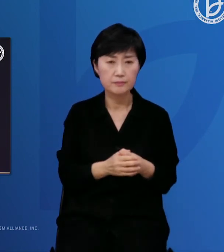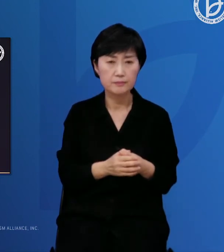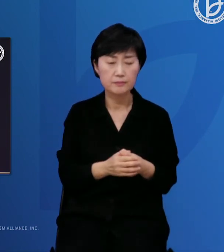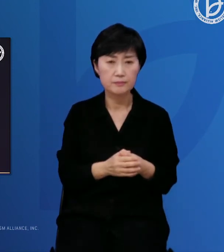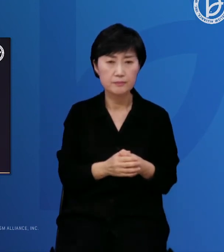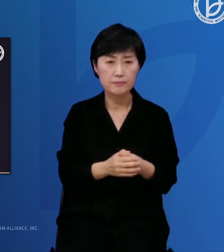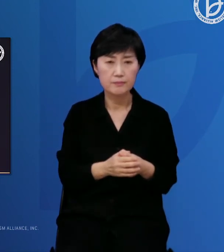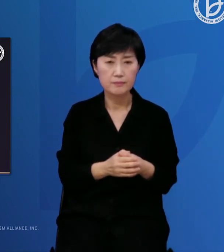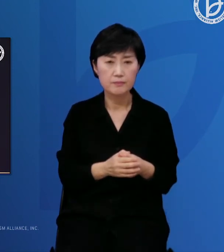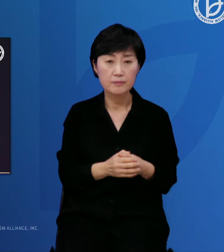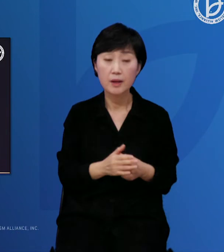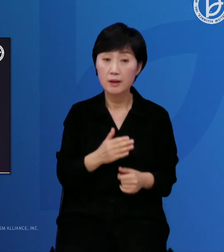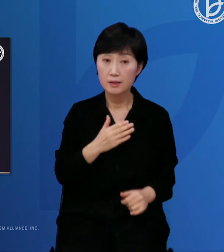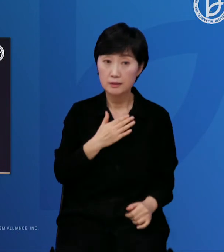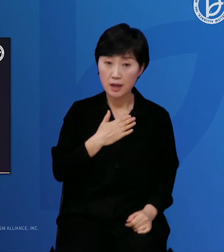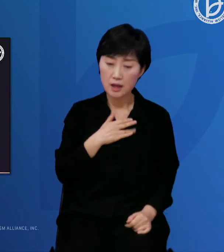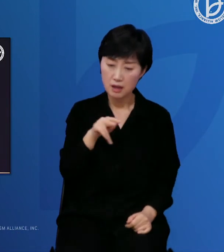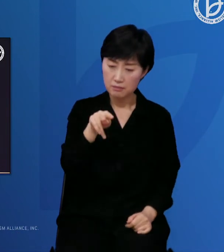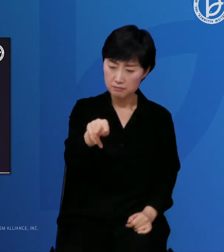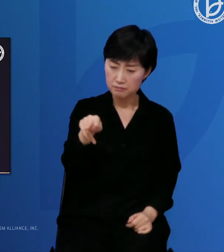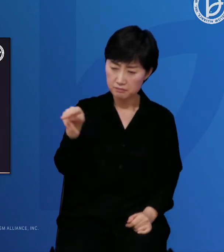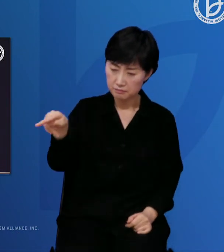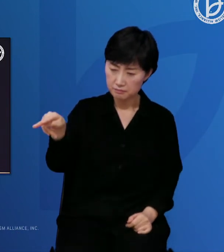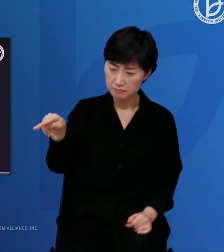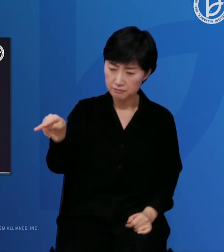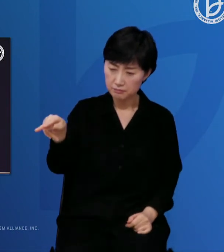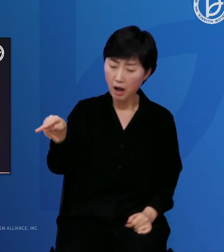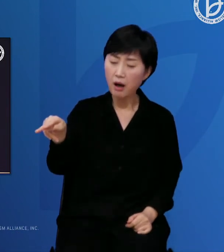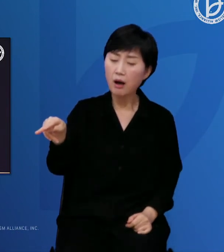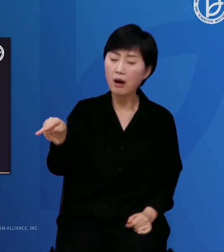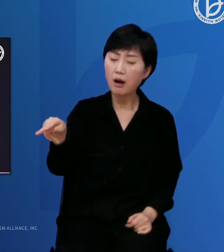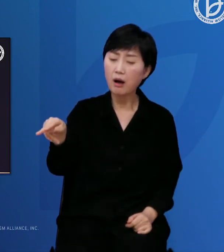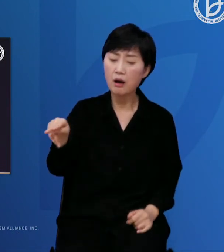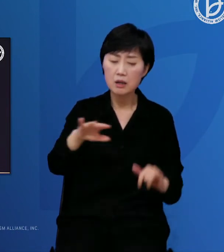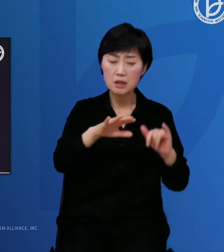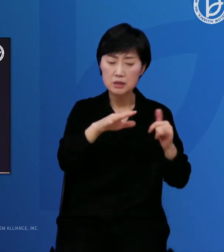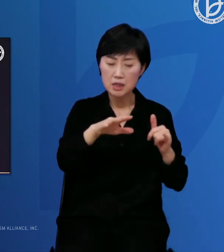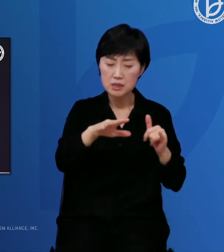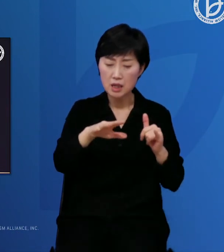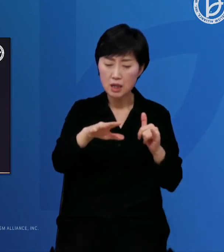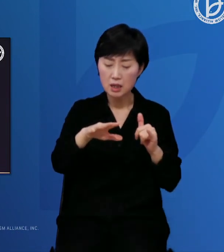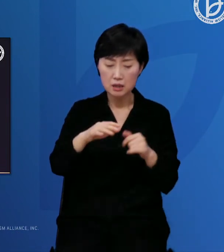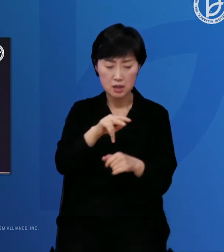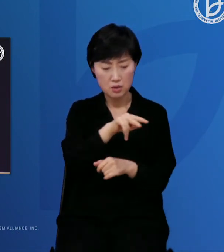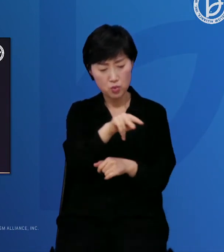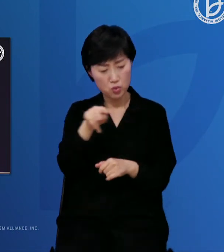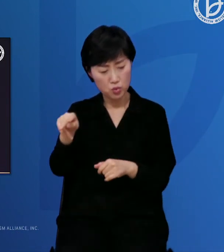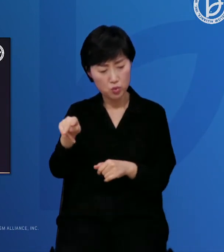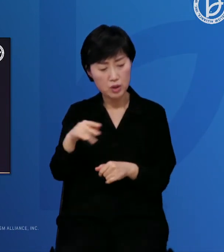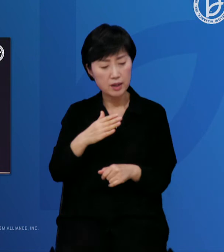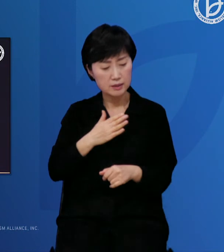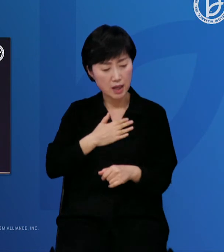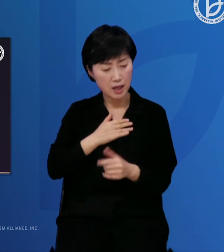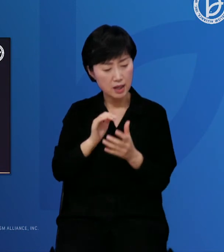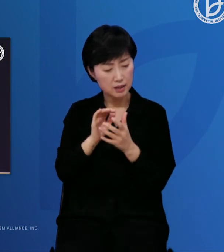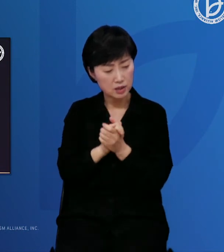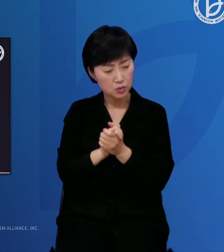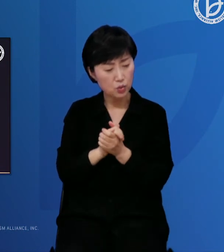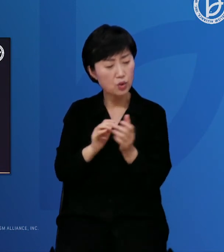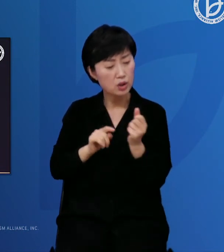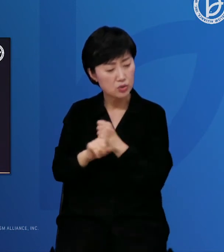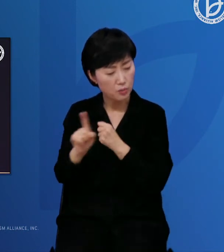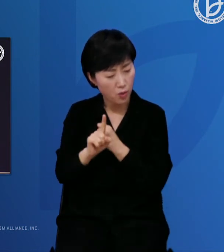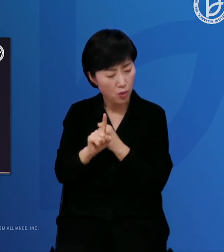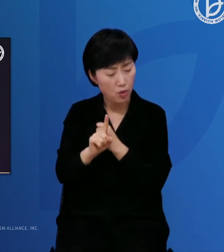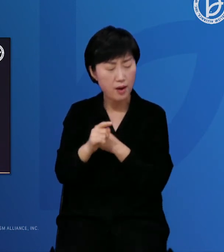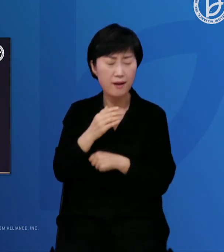그 존재를 딱 알고부터요. 이래서 기도해야 되는 거구나 알죠. And to be most candid with you, after realizing